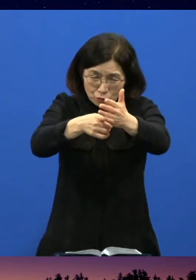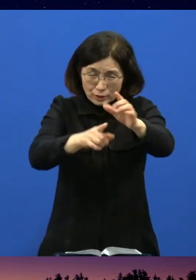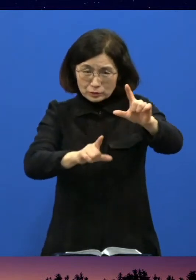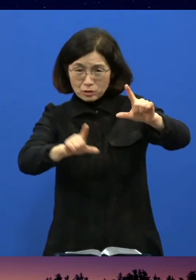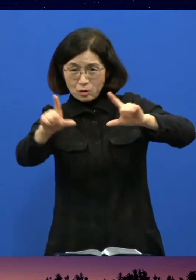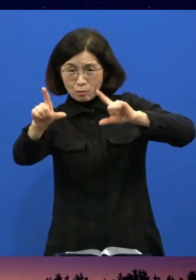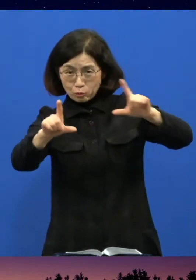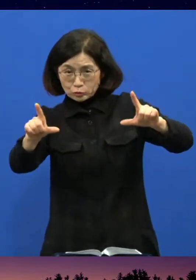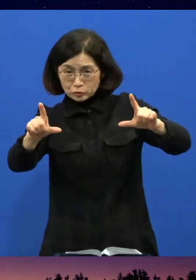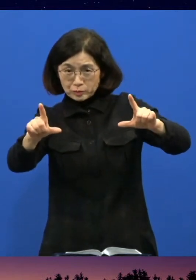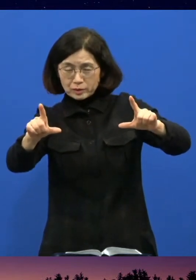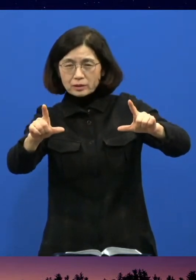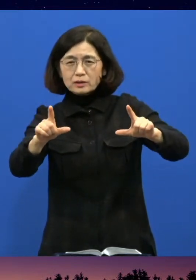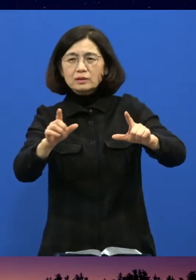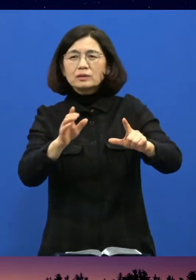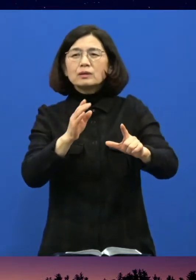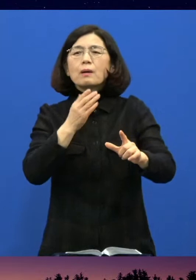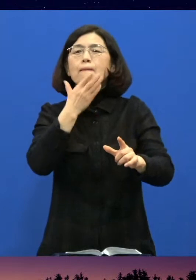복이라는 거.